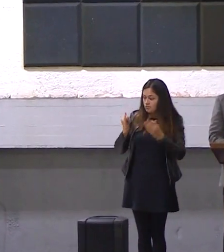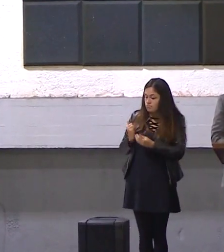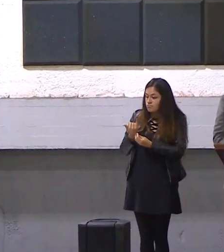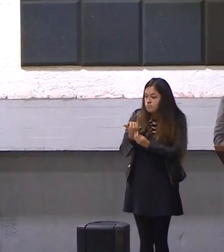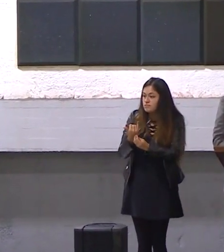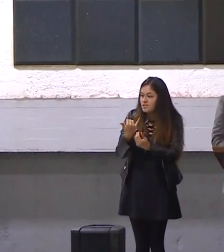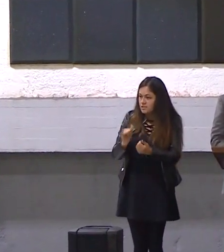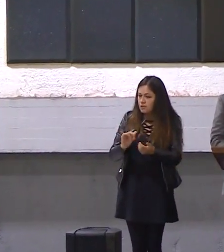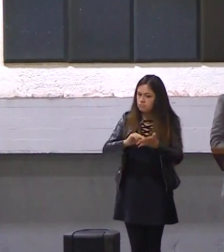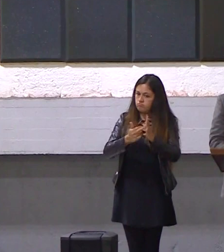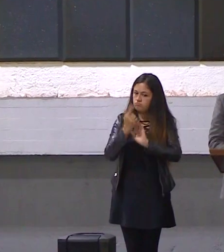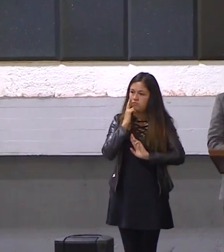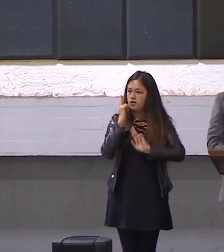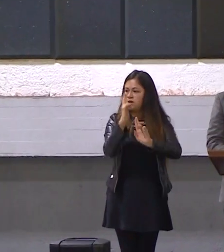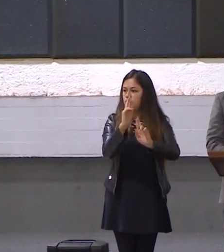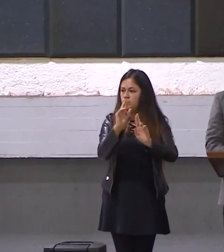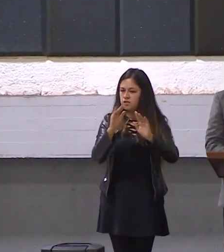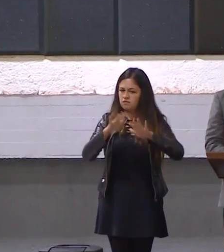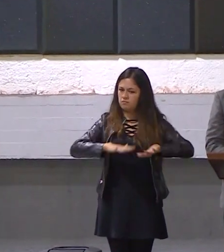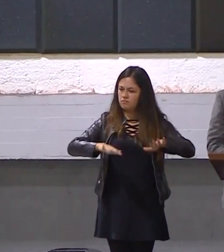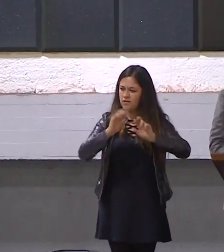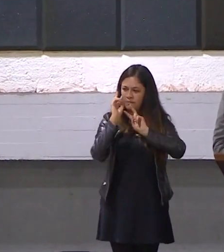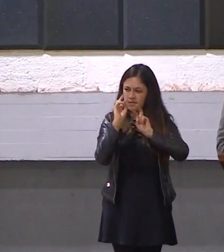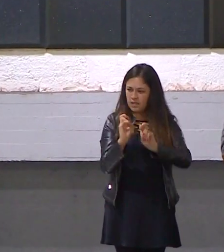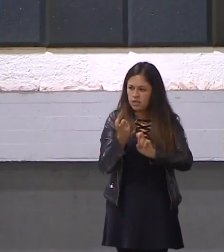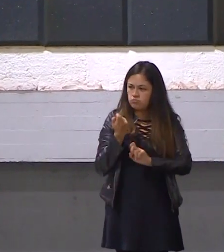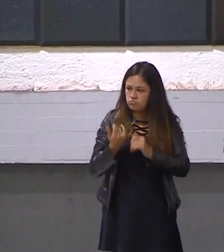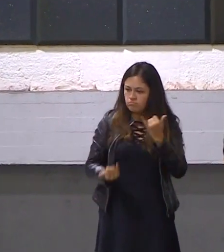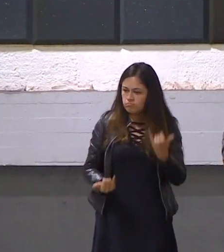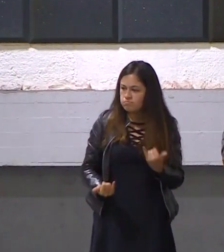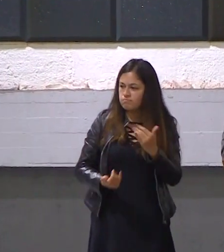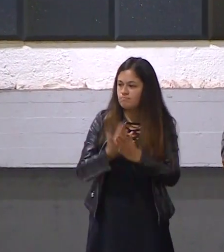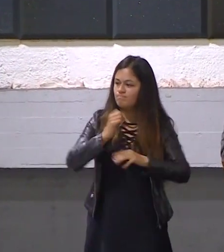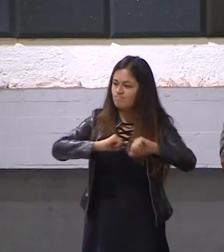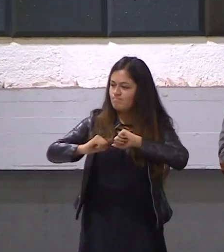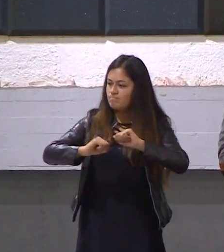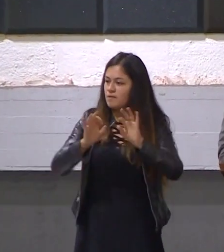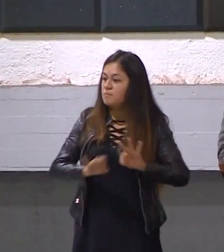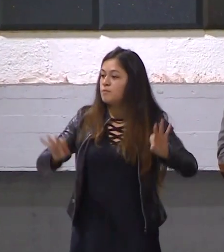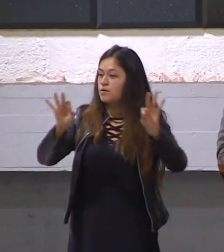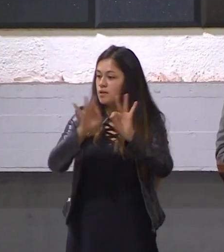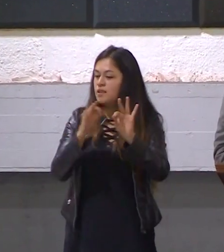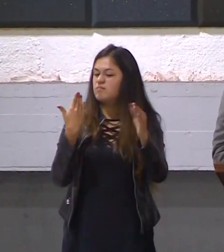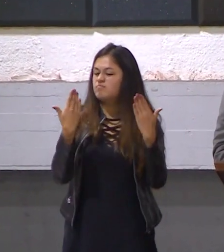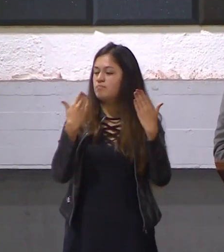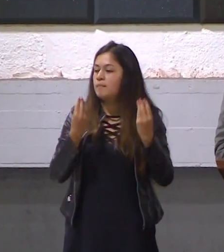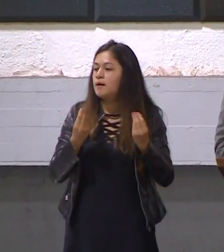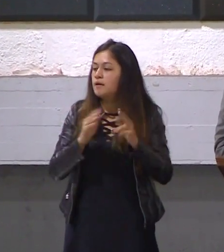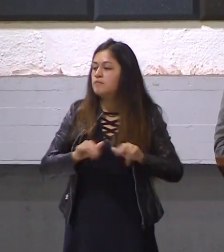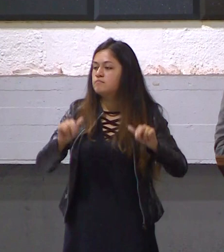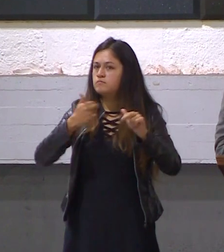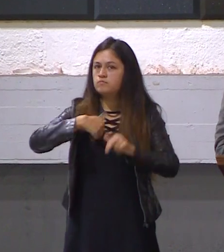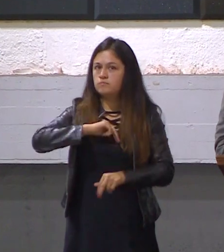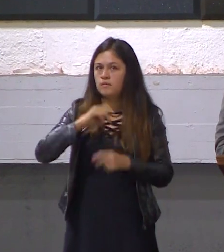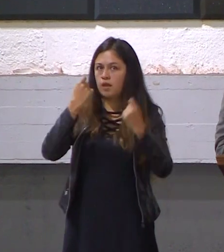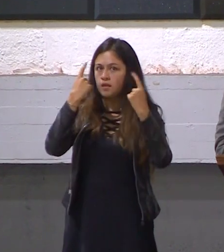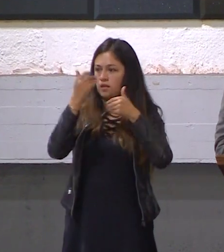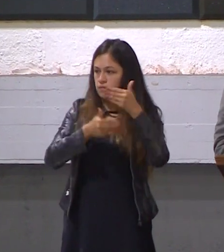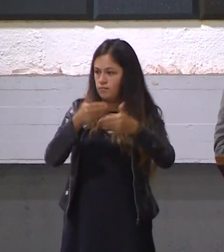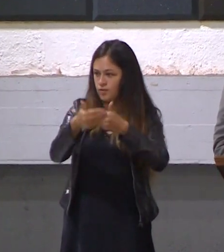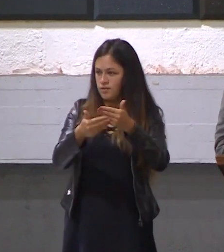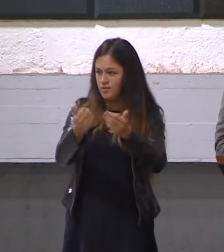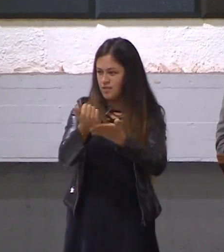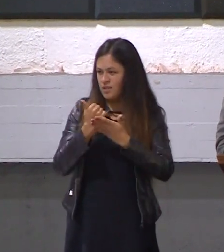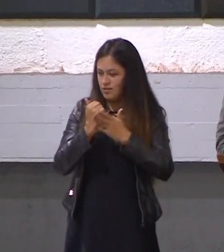como un campo de investigación reciente activo importante para comprender los procesos que han permitido